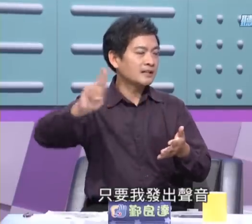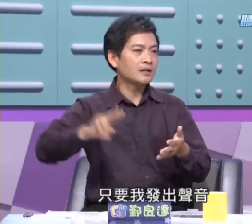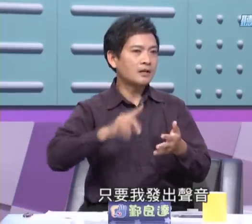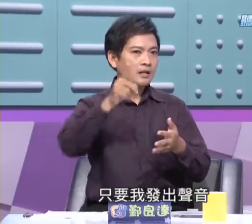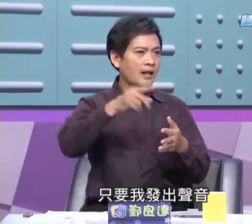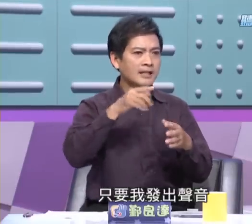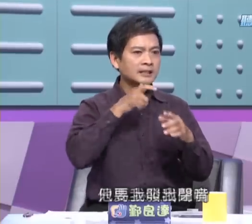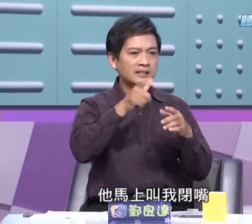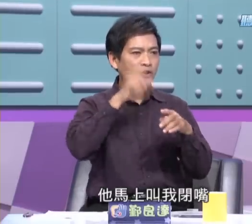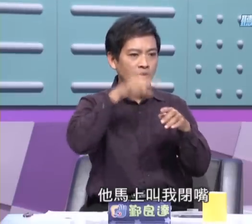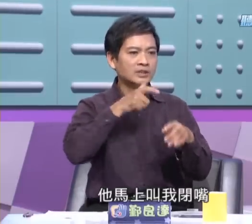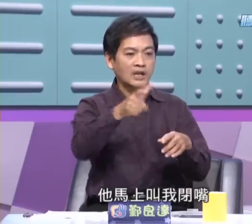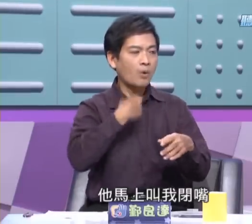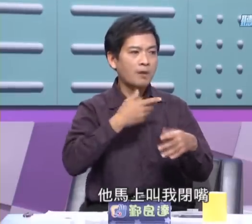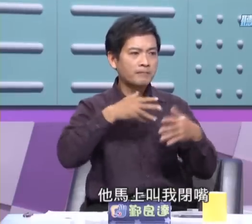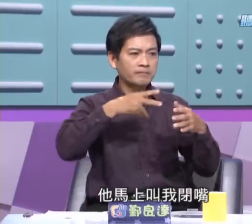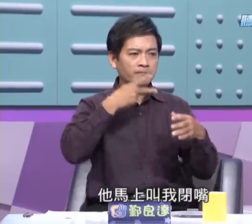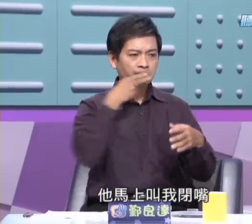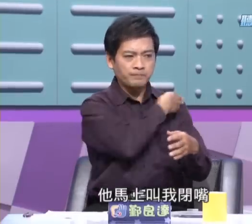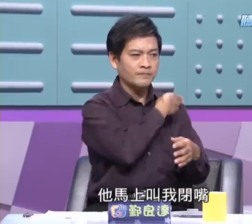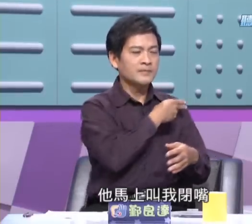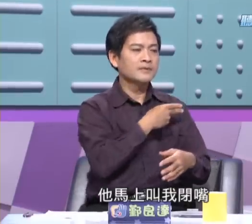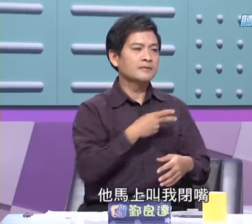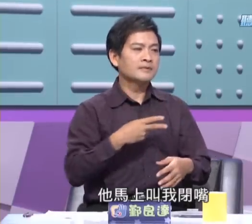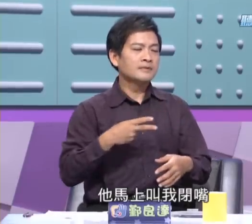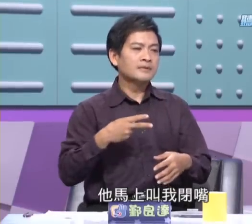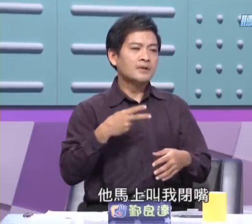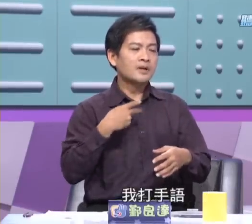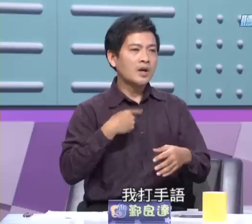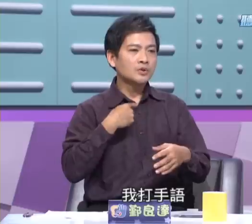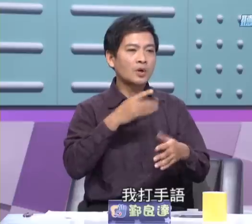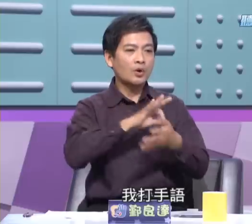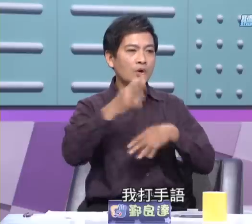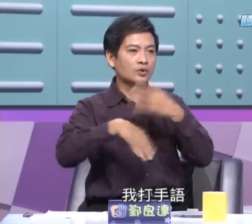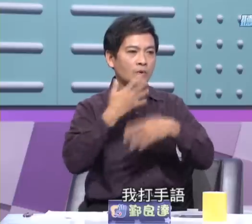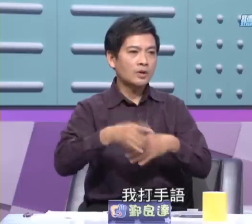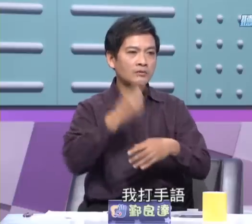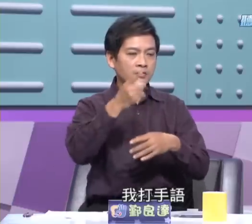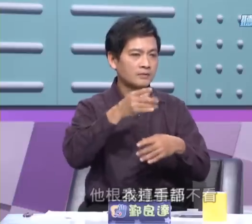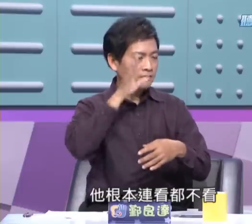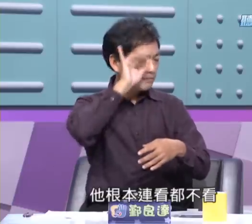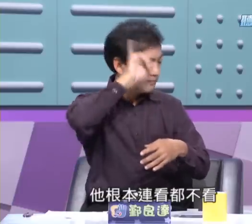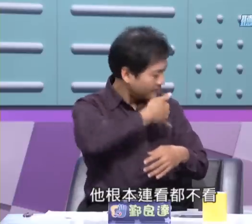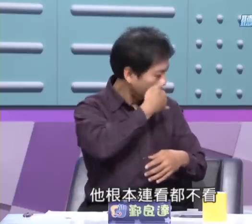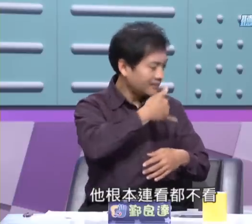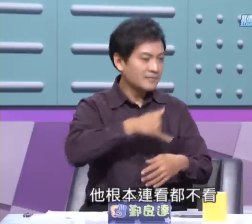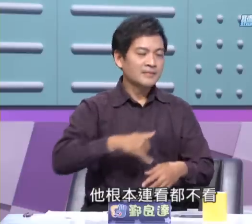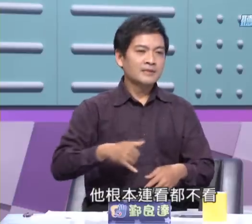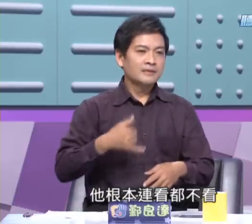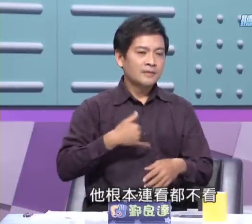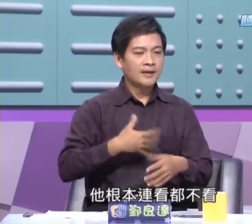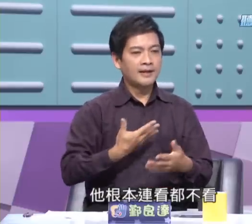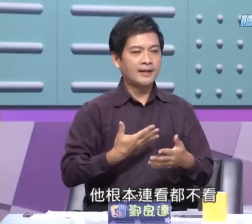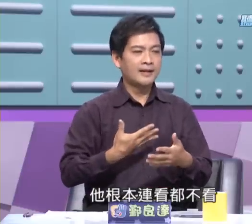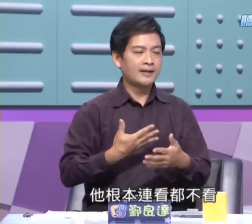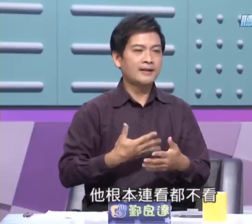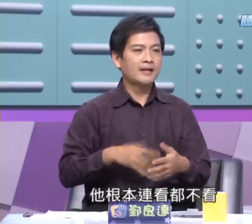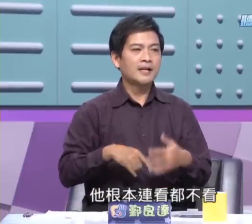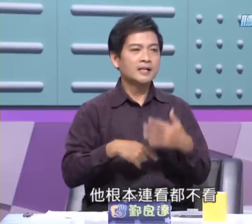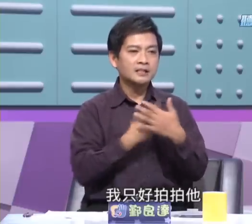音啊，他马上叫我闭嘴。我打手语，他根本连看都不看。我只